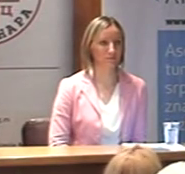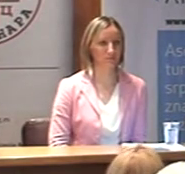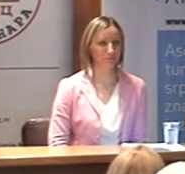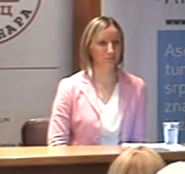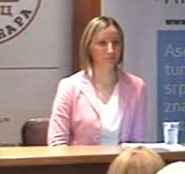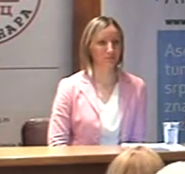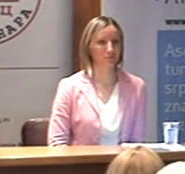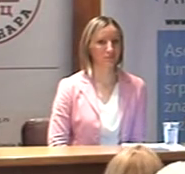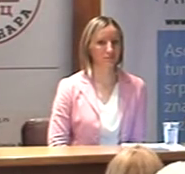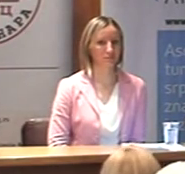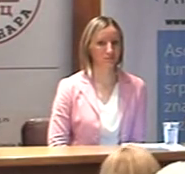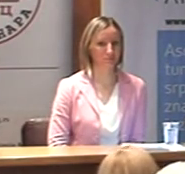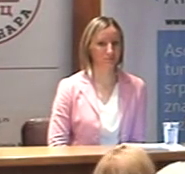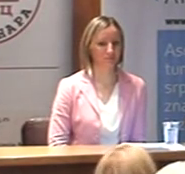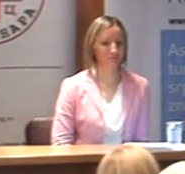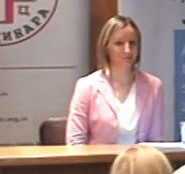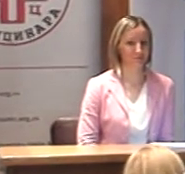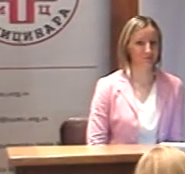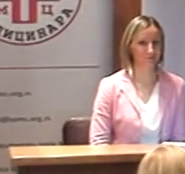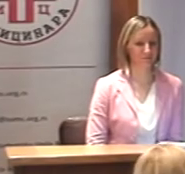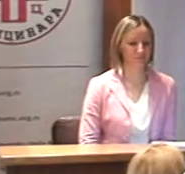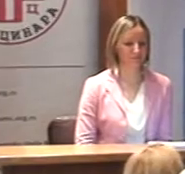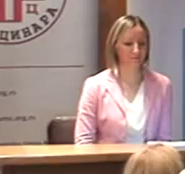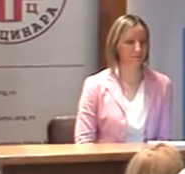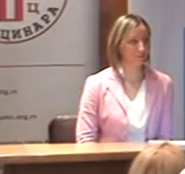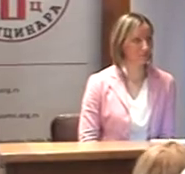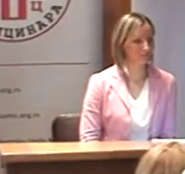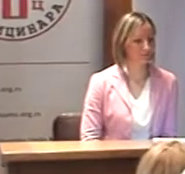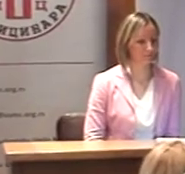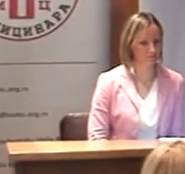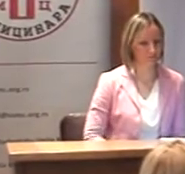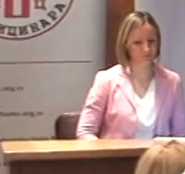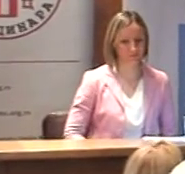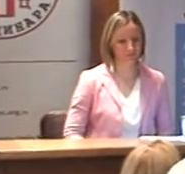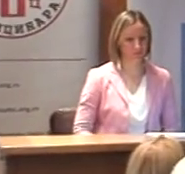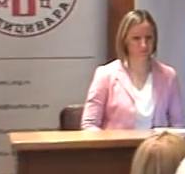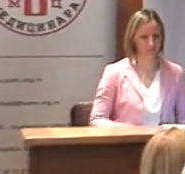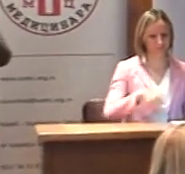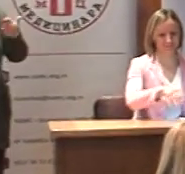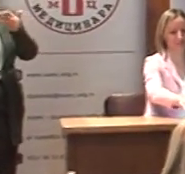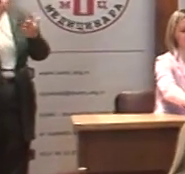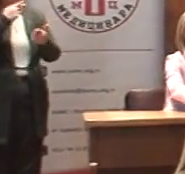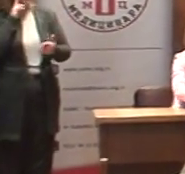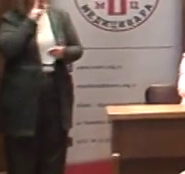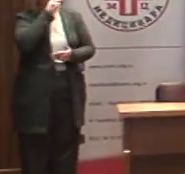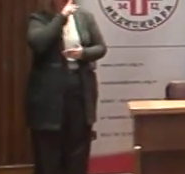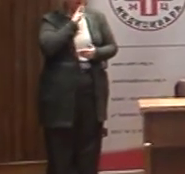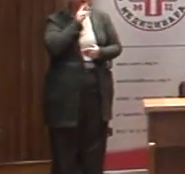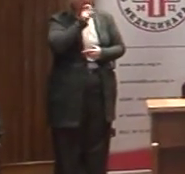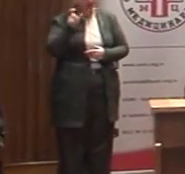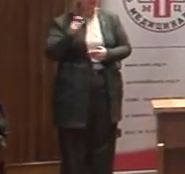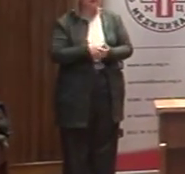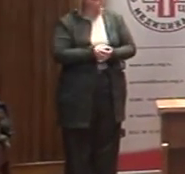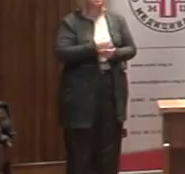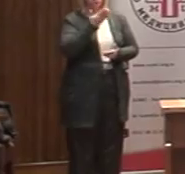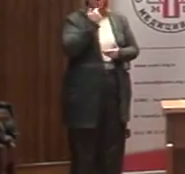vam što ste došli na ovu promociju knjige Smernice za rad sa gluvim i nagluvim osobama. Dozvolite prvo nešto da kažem vezano za sam ovaj